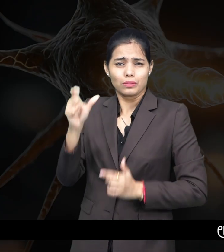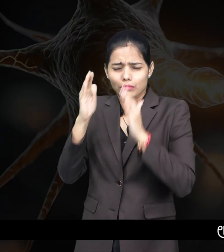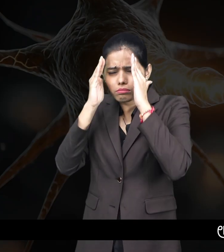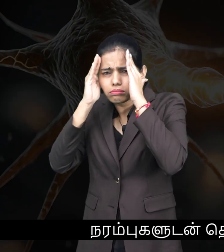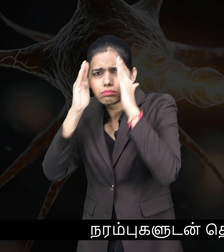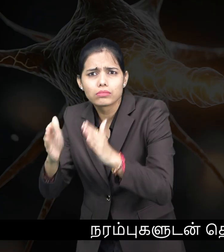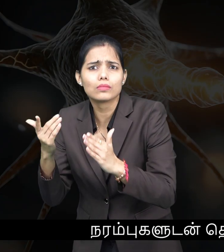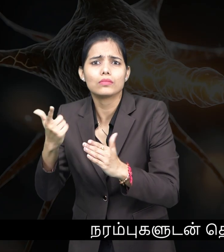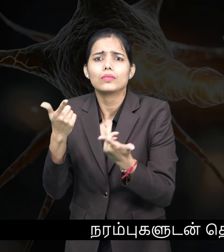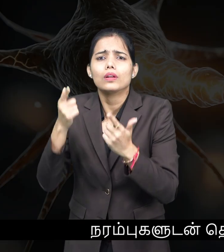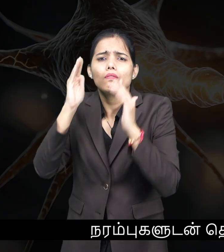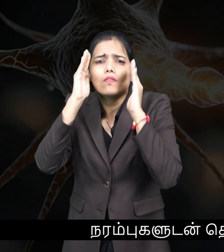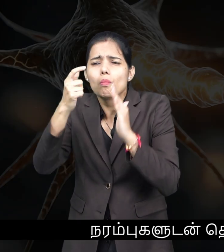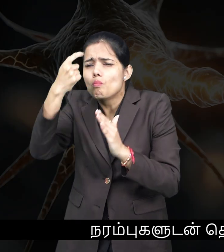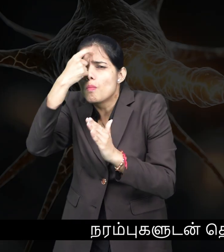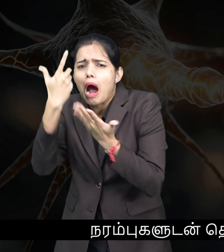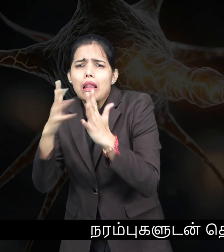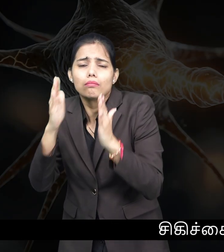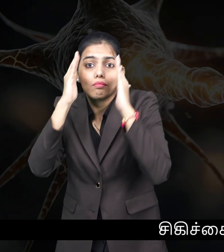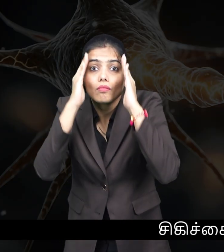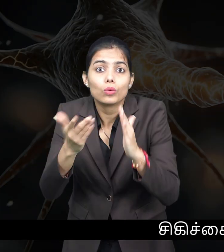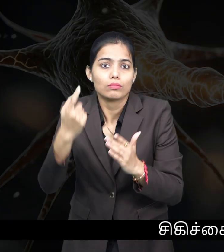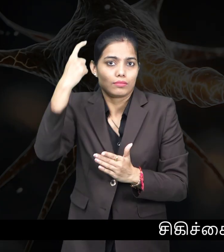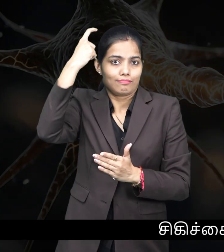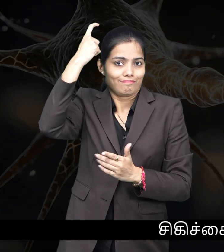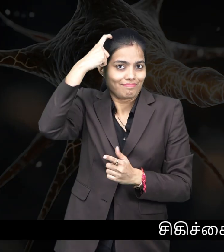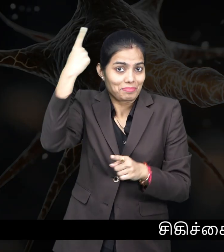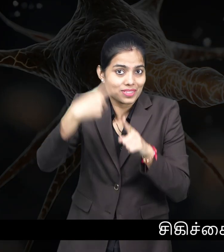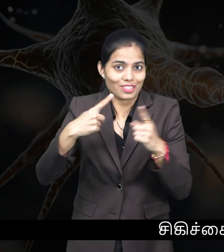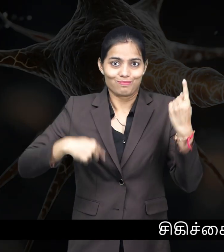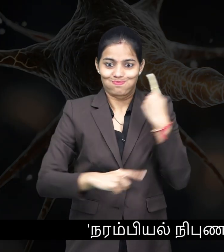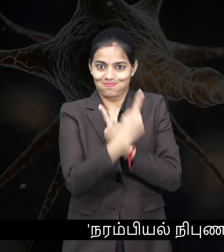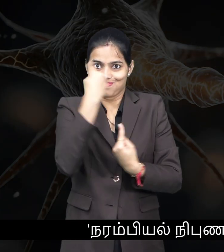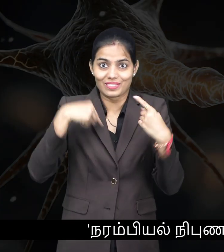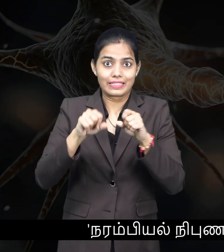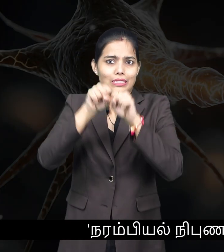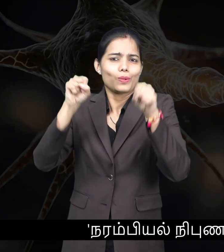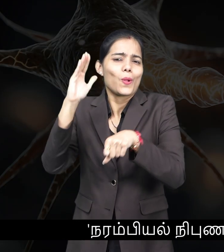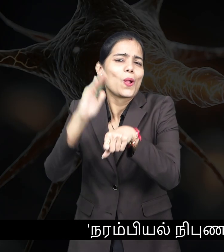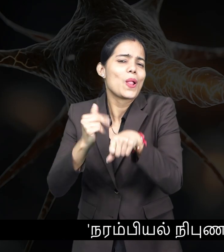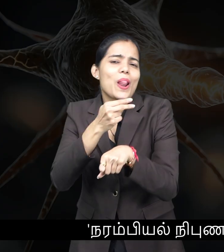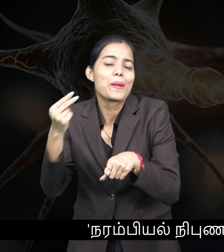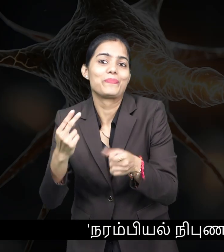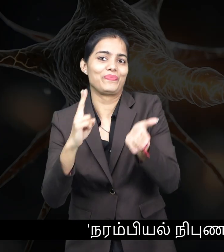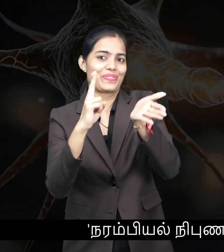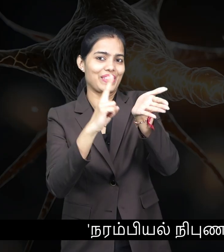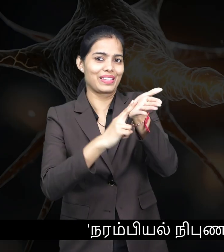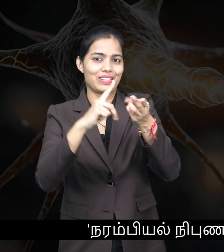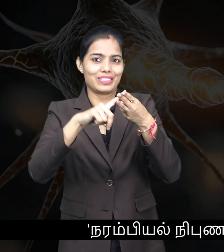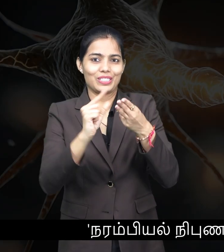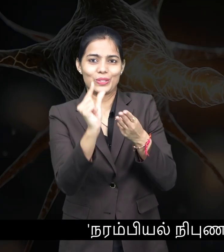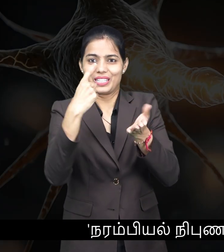மூளை மற்றும் நரம்புகளுடன் தொடர்புடைய பிரச்சனைகளை சிகிச்சை செய்யும் மருத்துவர் நரம்பியல் நிபுணர் என்று